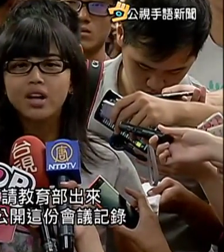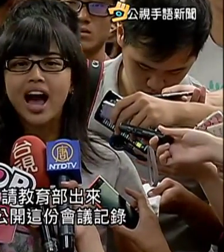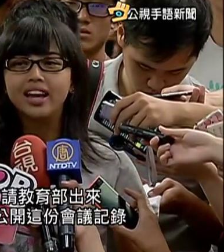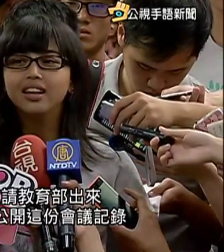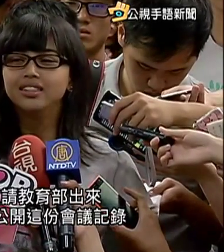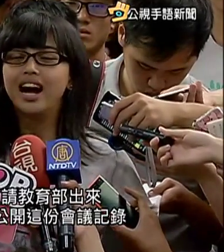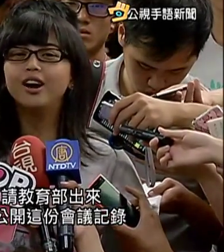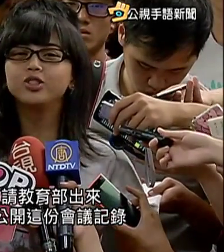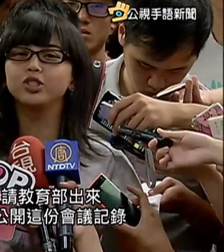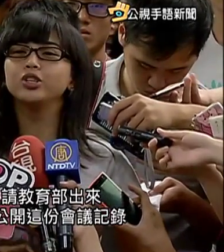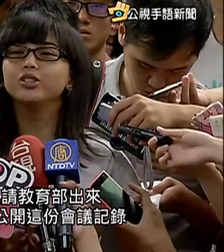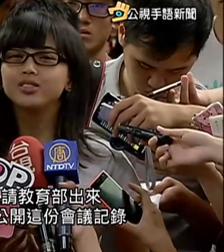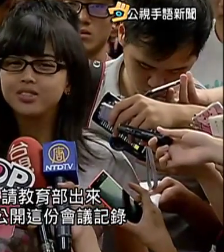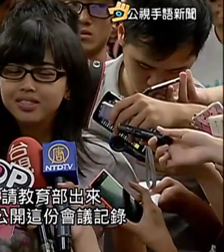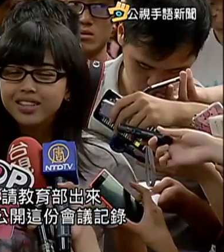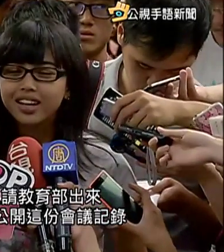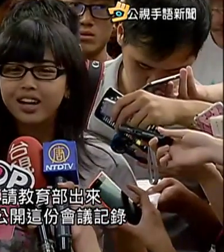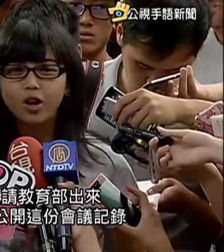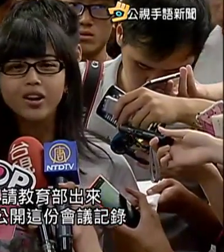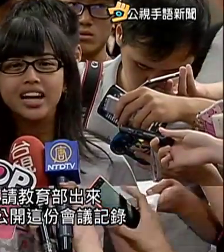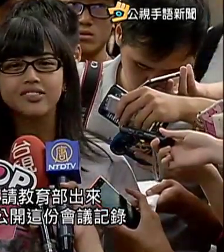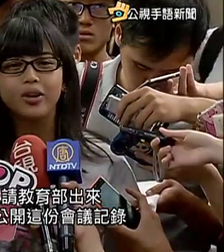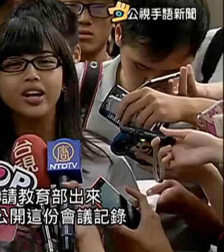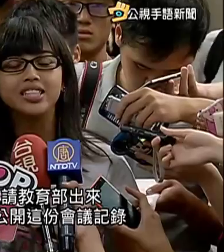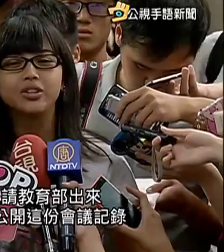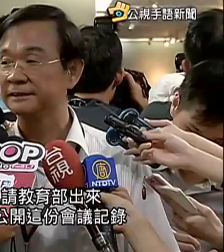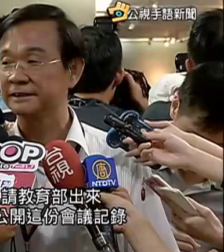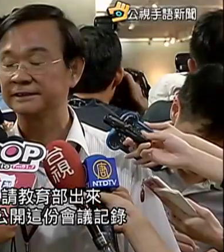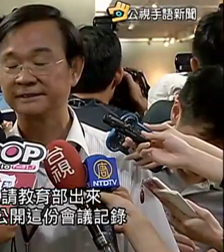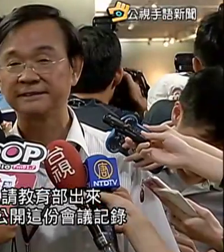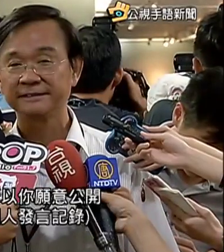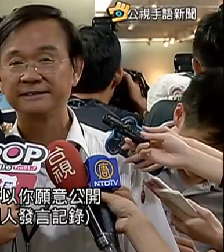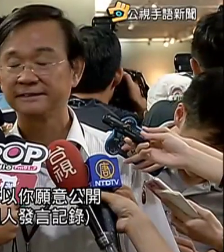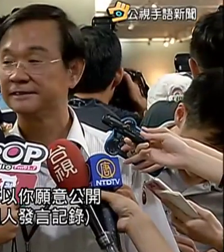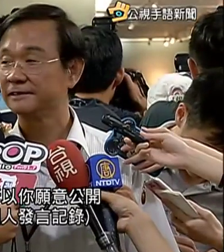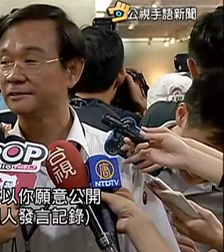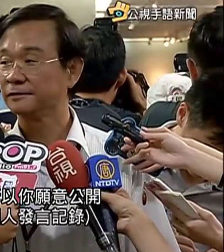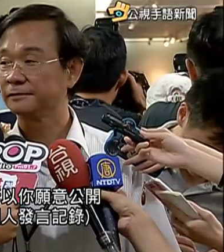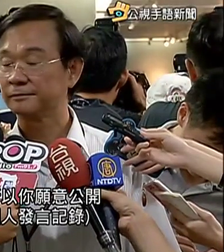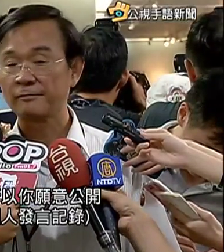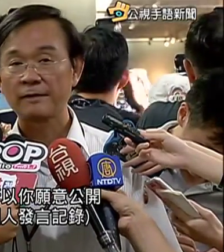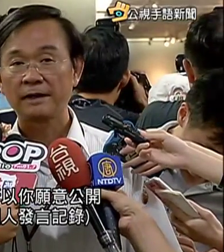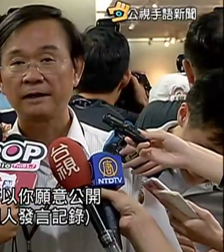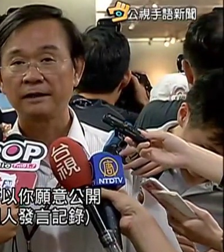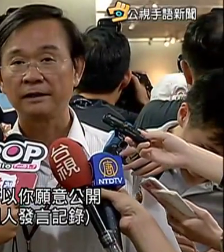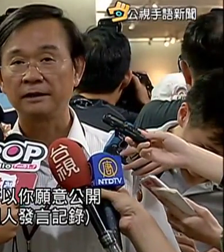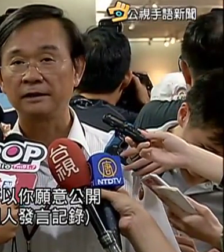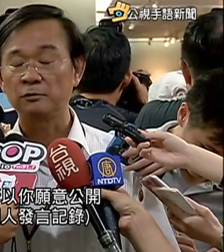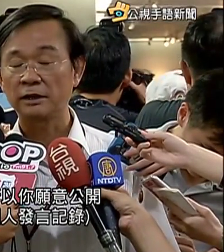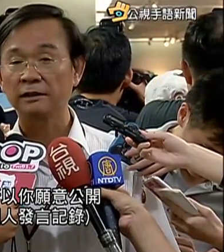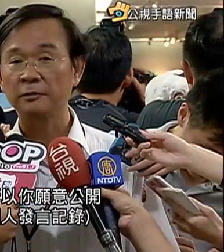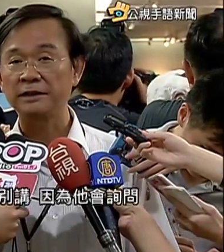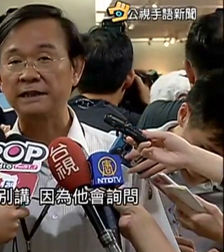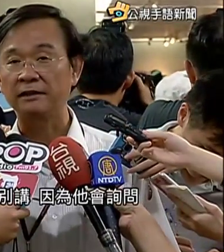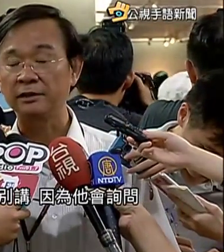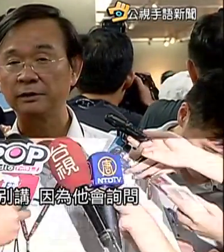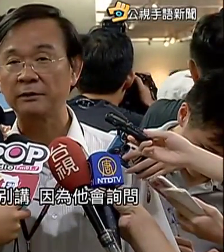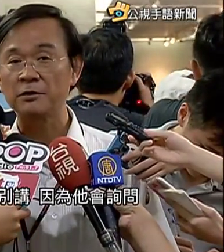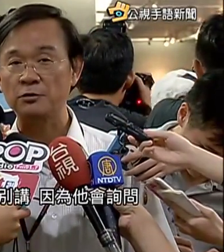来，然后去那个公开这份会议记录。 是您愿意公开您个人发言记录？ 我刚刚特别讲哦，因为他会询